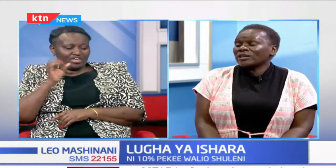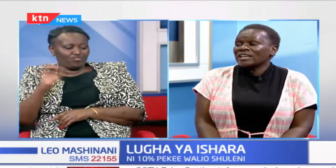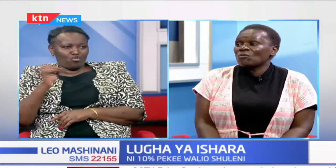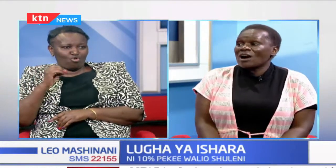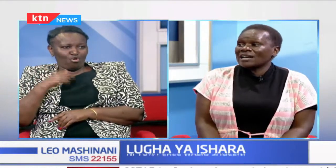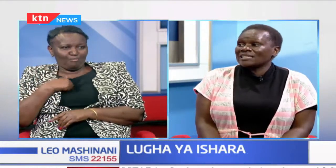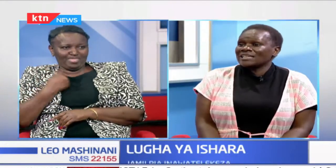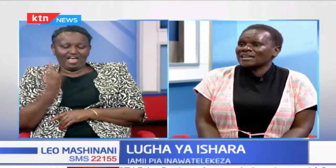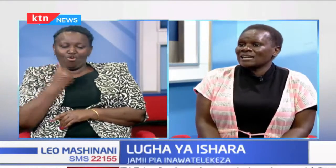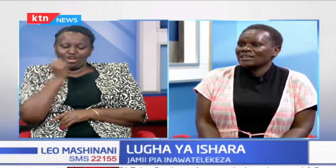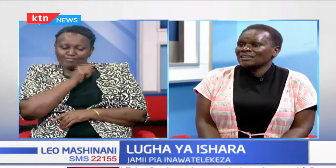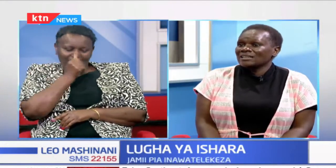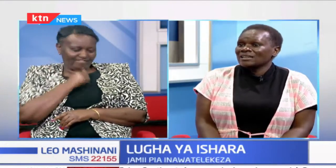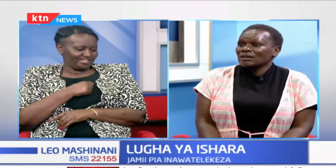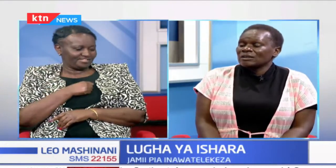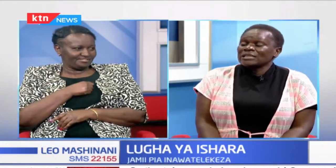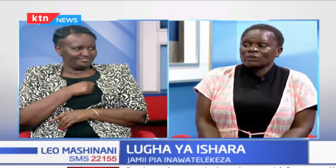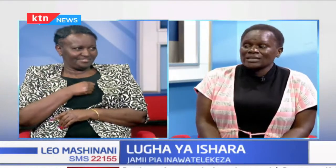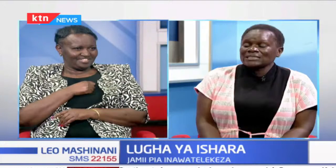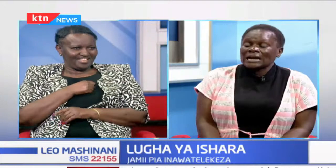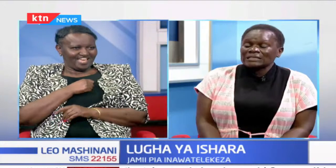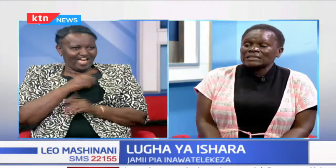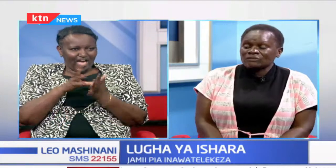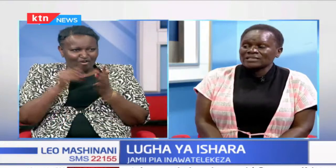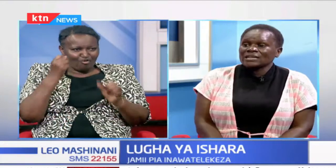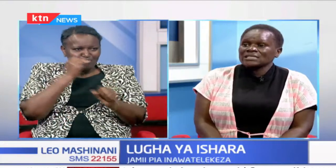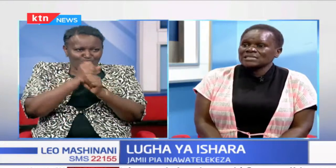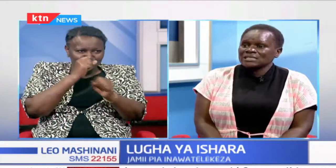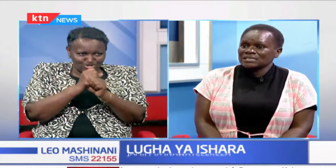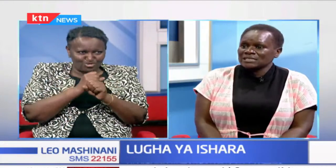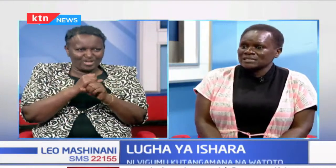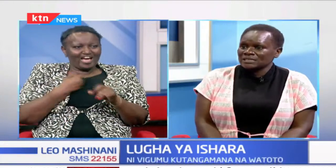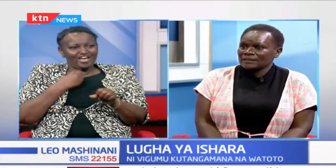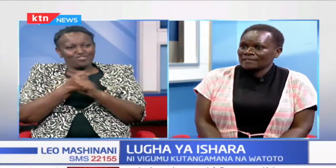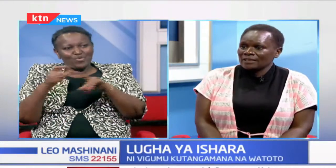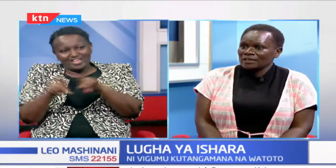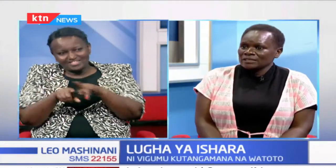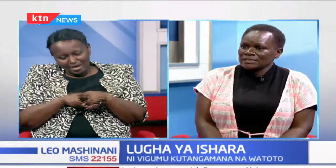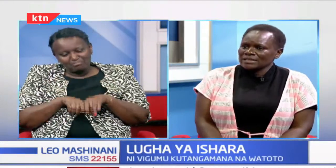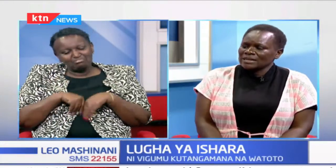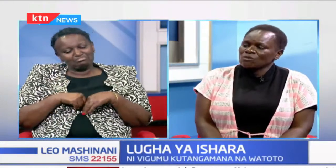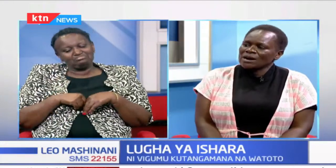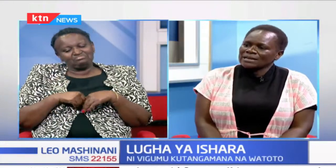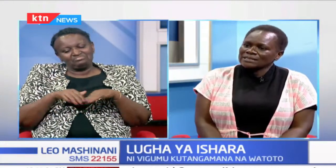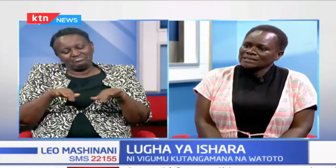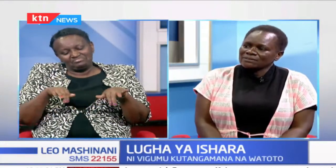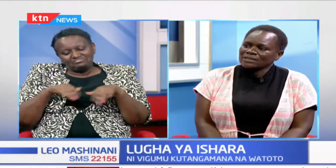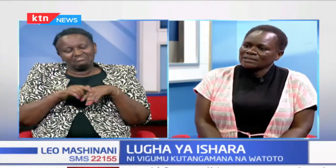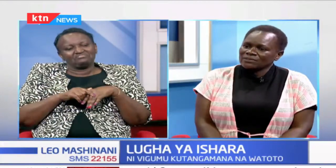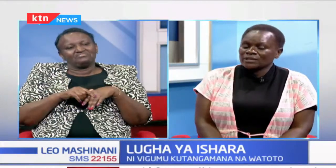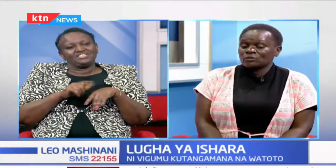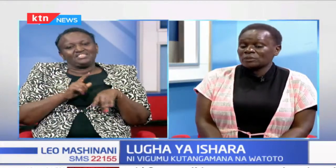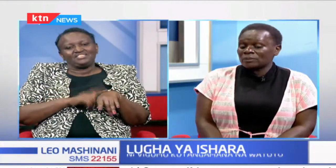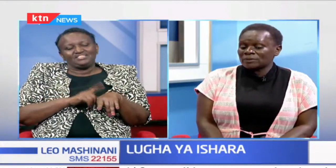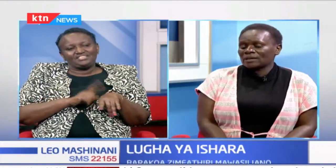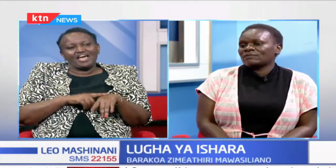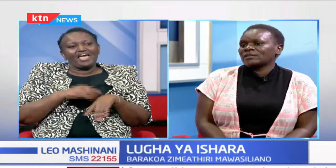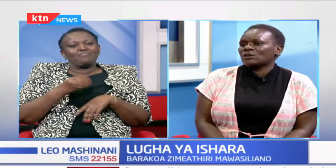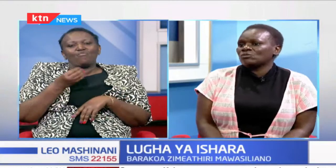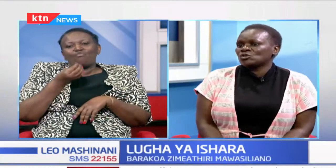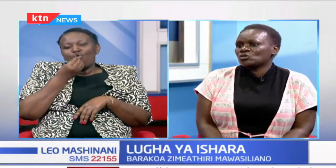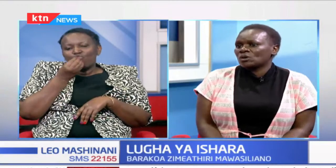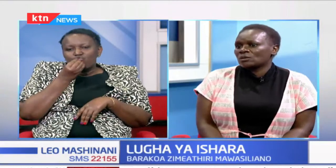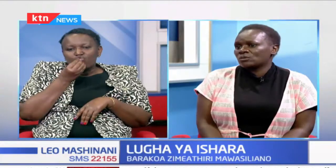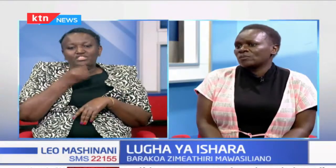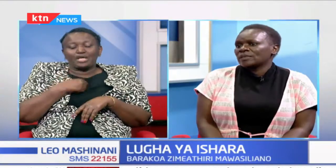Hakuwa najua ninamwangalia. Mm-hmm. Nilikuwa nikifanyia kisirisiri. Sasa nikamwangalia vile alifanya, ndio pia mimi